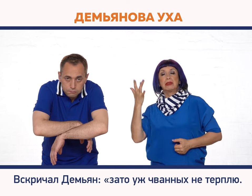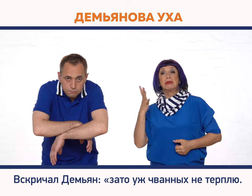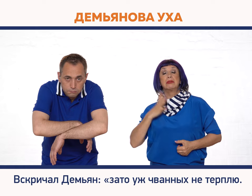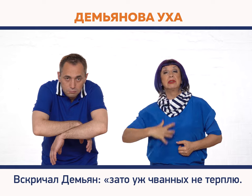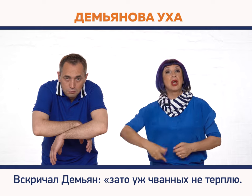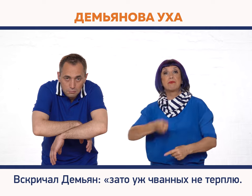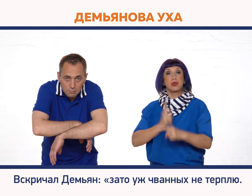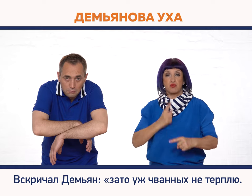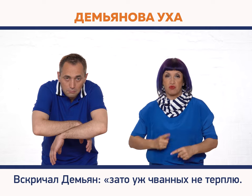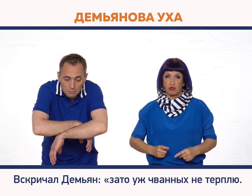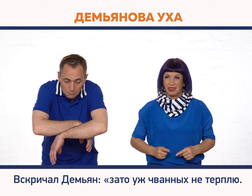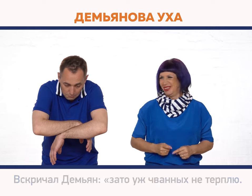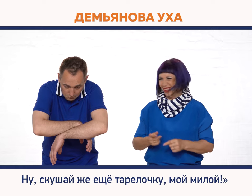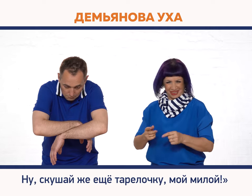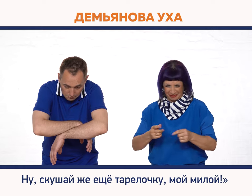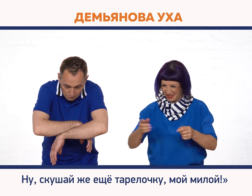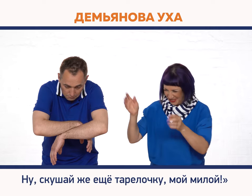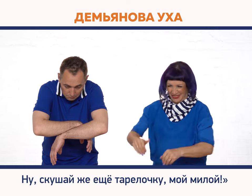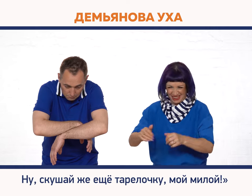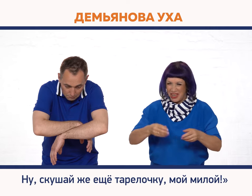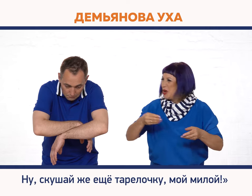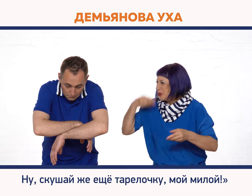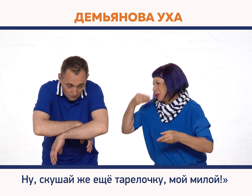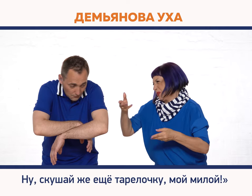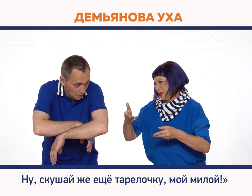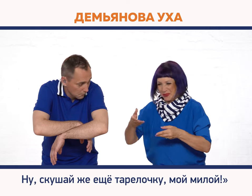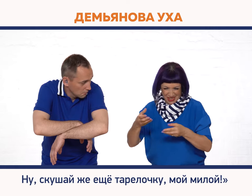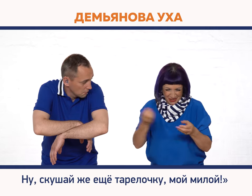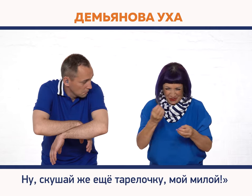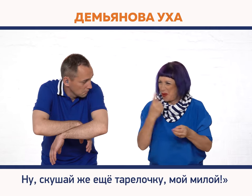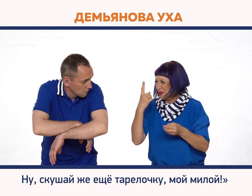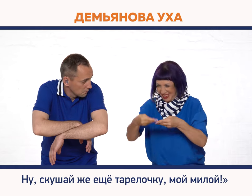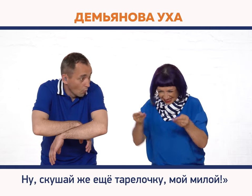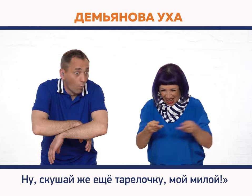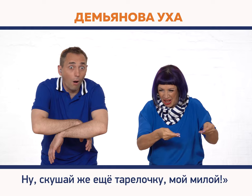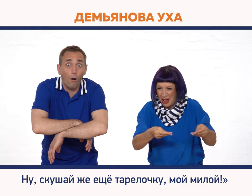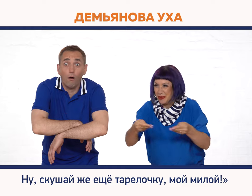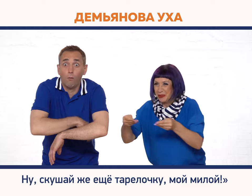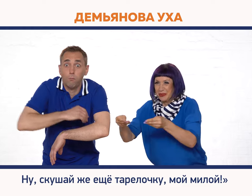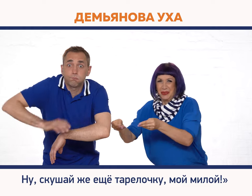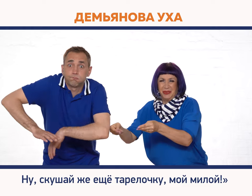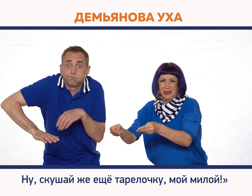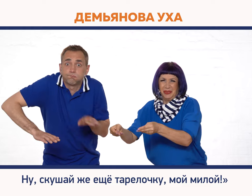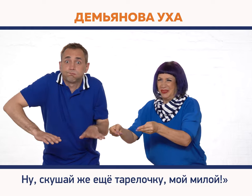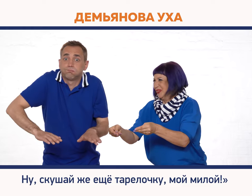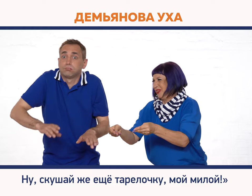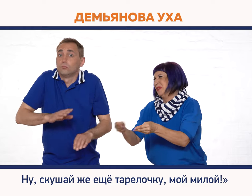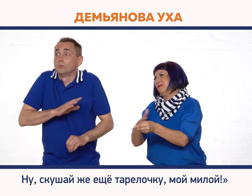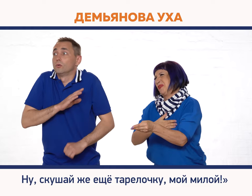чванных не терплю!» «Ну, скушай же еще тарелочку, мой